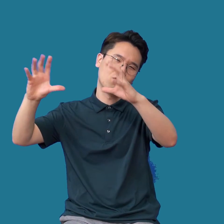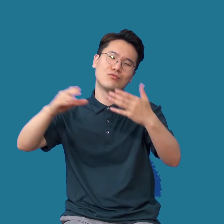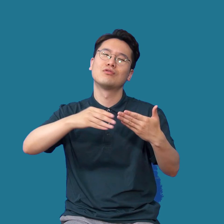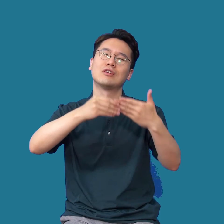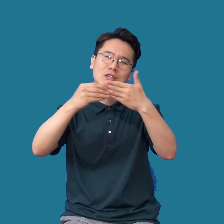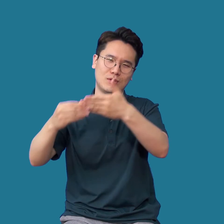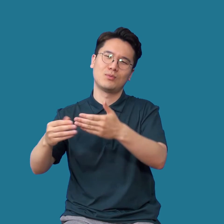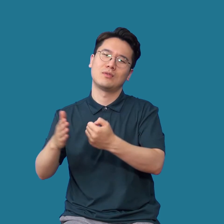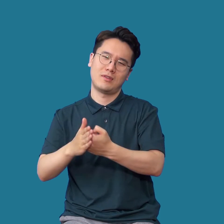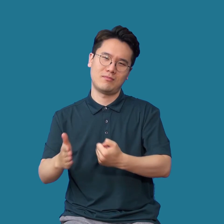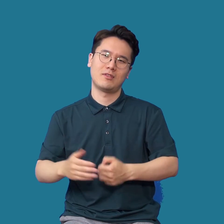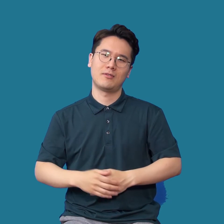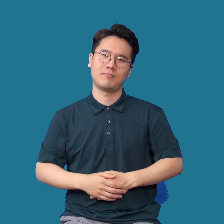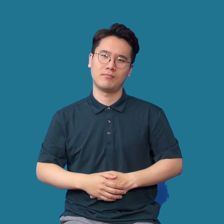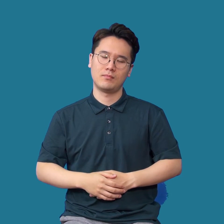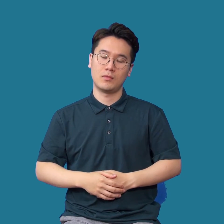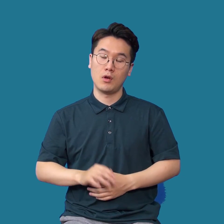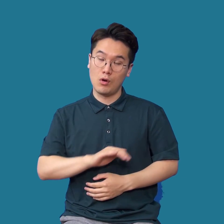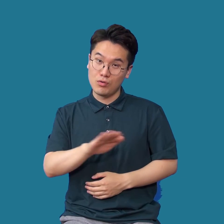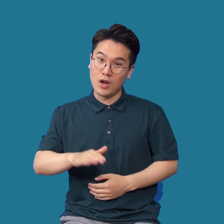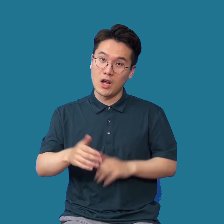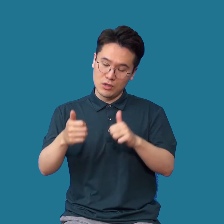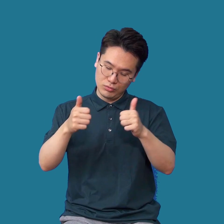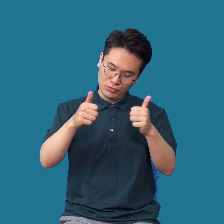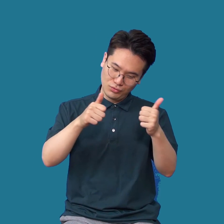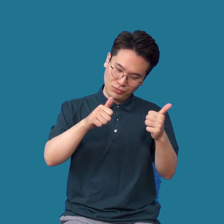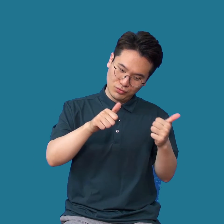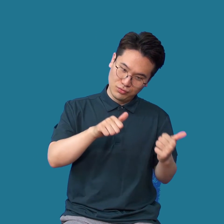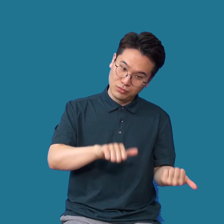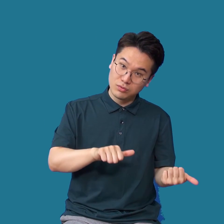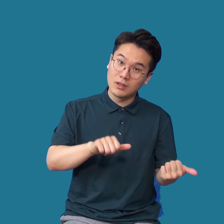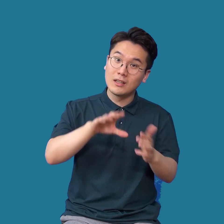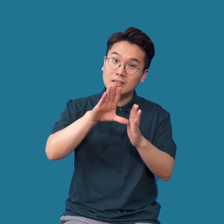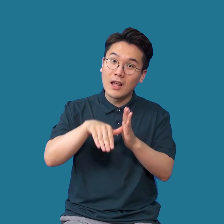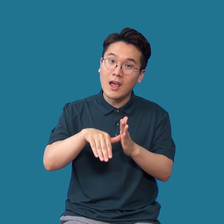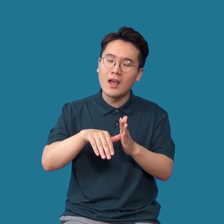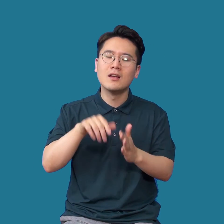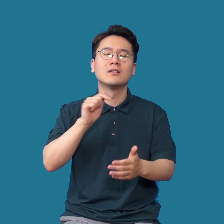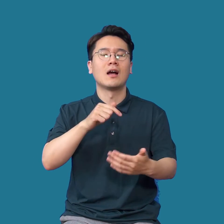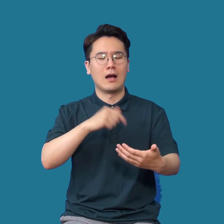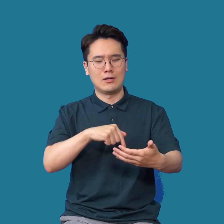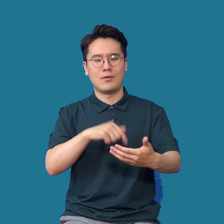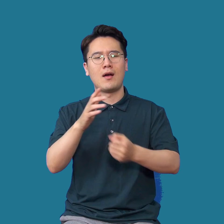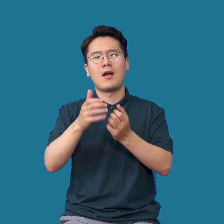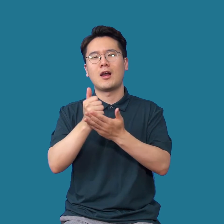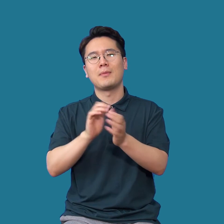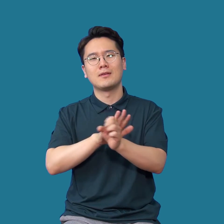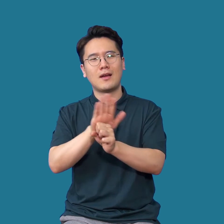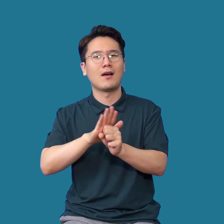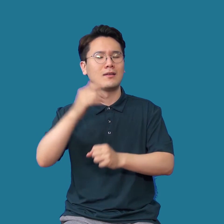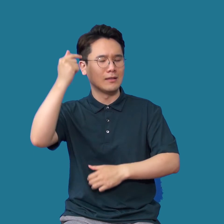우리는 죽음을 맞으면서도 그 속에서 하나님의 사랑을 느낄 수 있습니다.